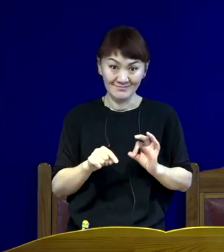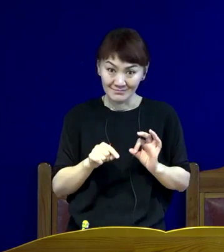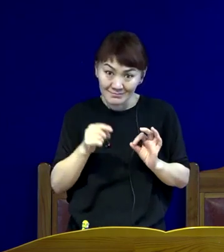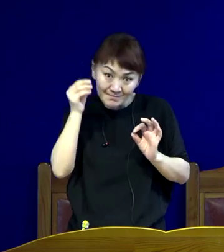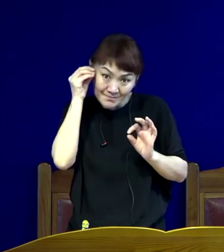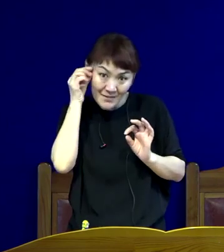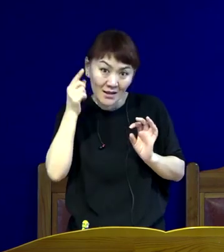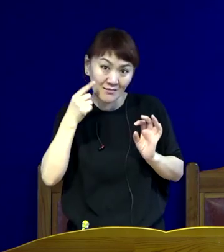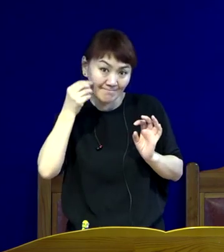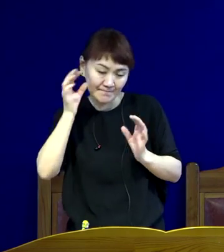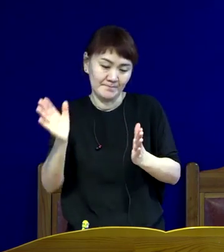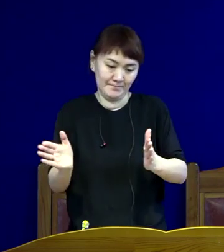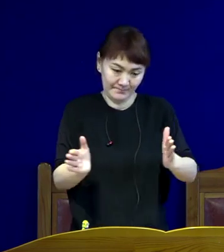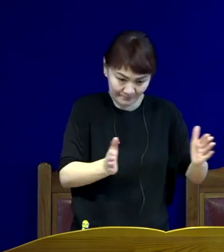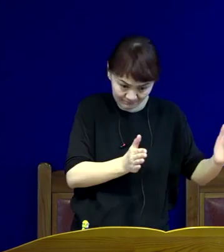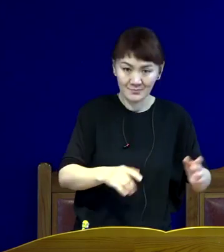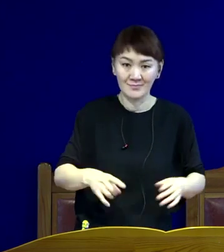нөхрүүдийн хувьд бол